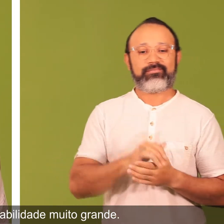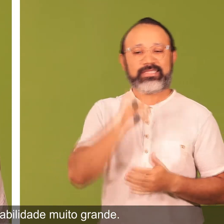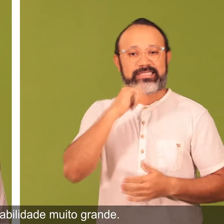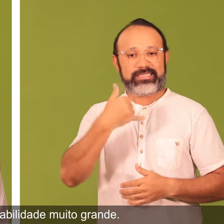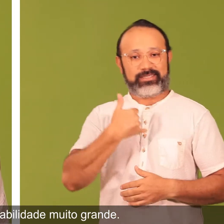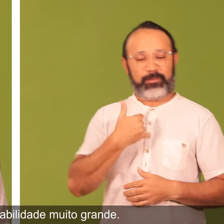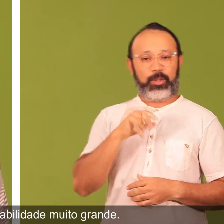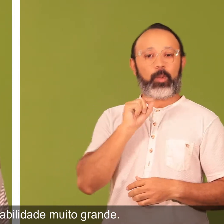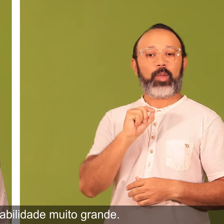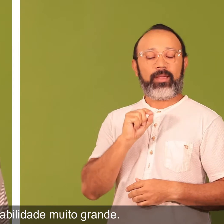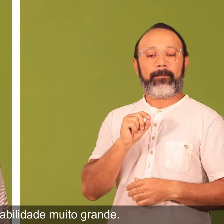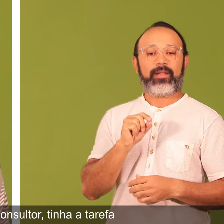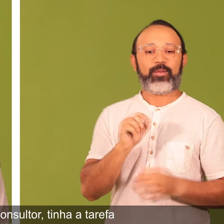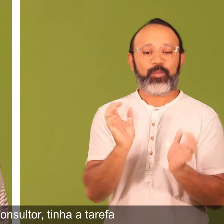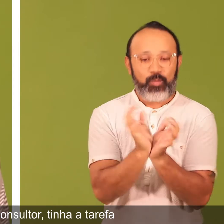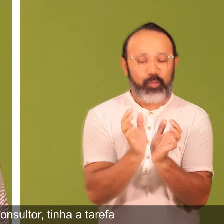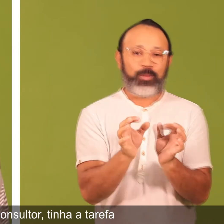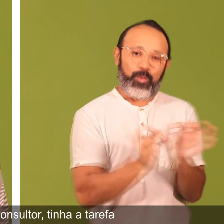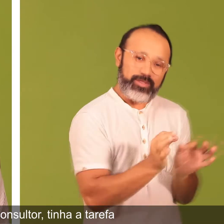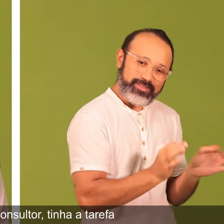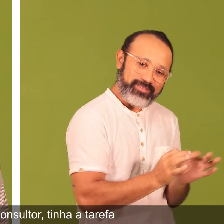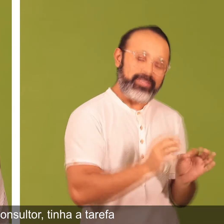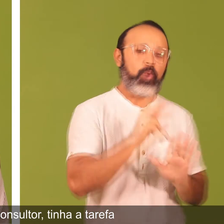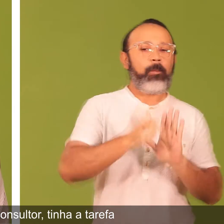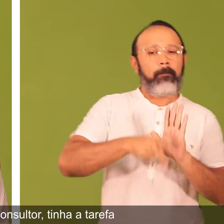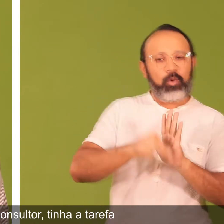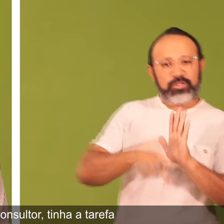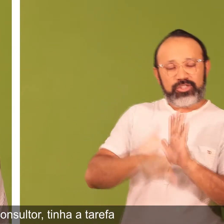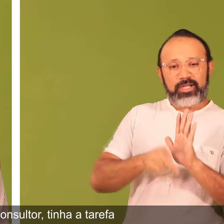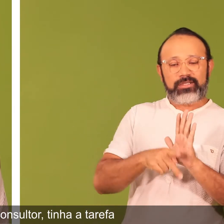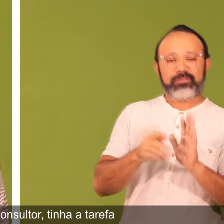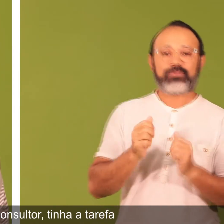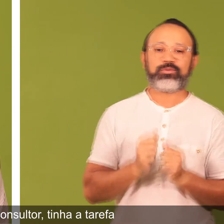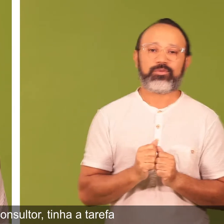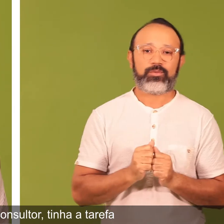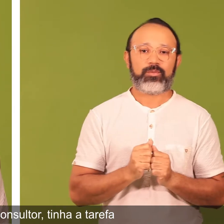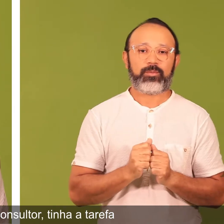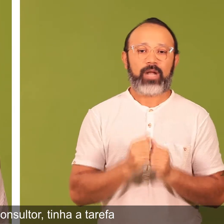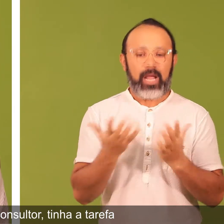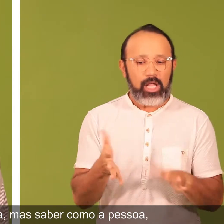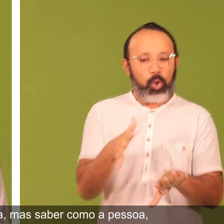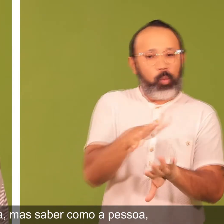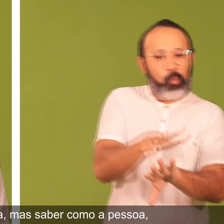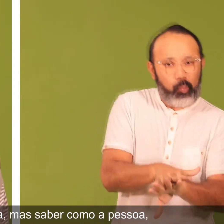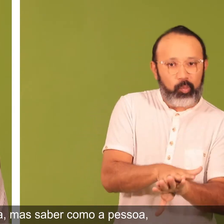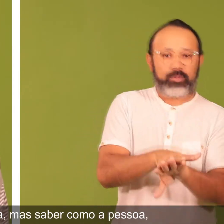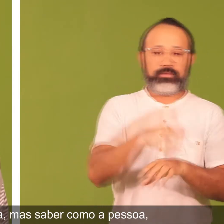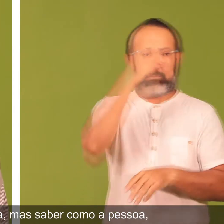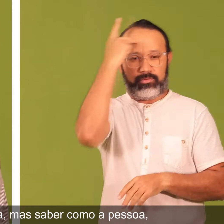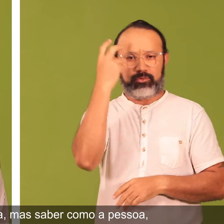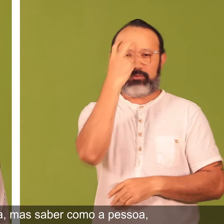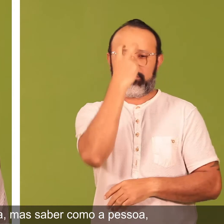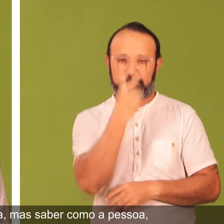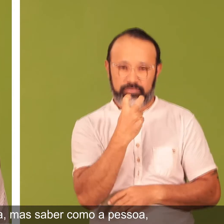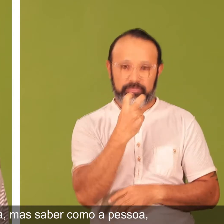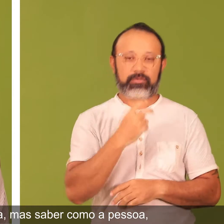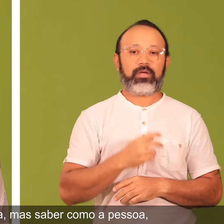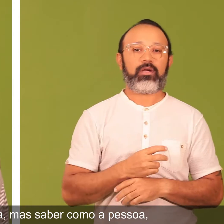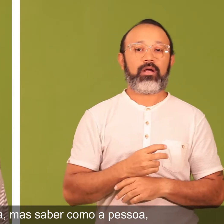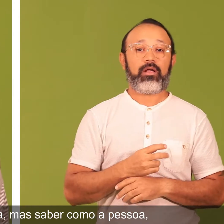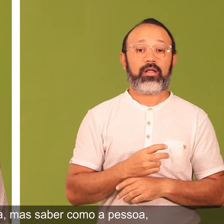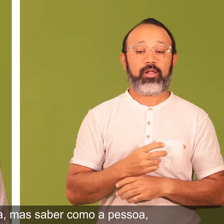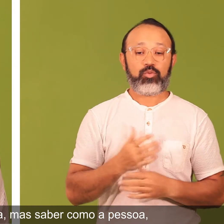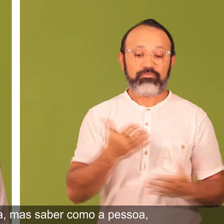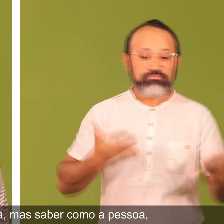responsabilidade muito grande né porque é como consultor em a tarefa de analisar a proposta